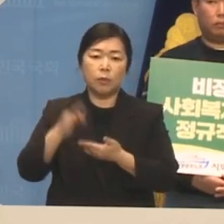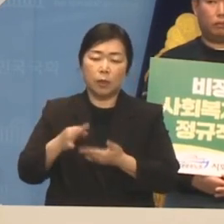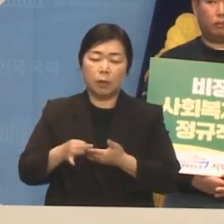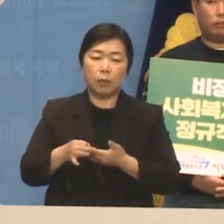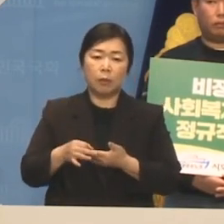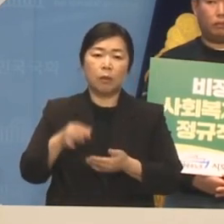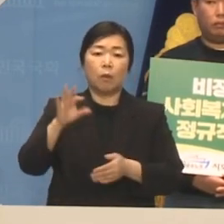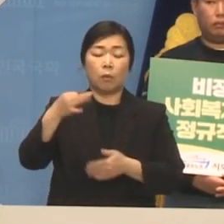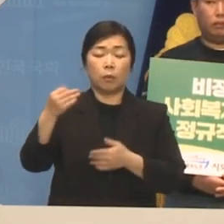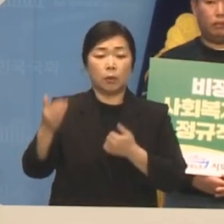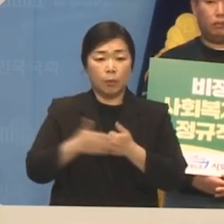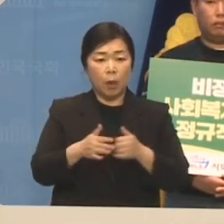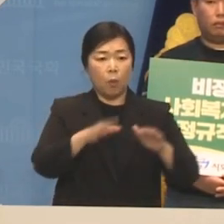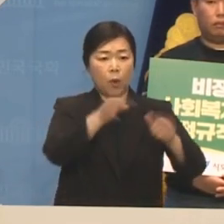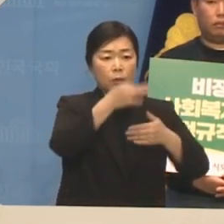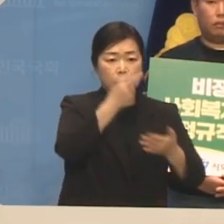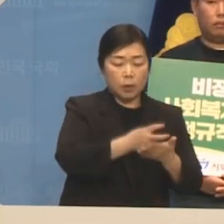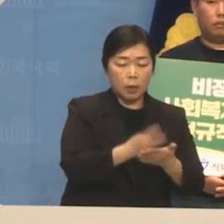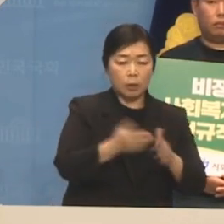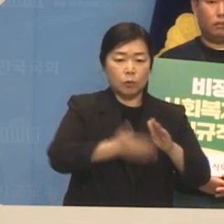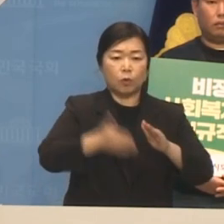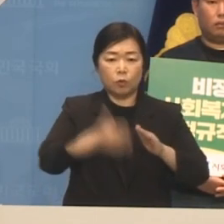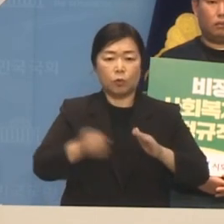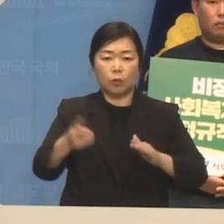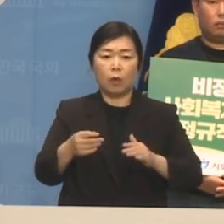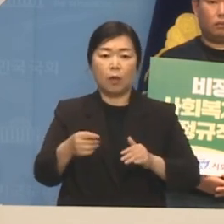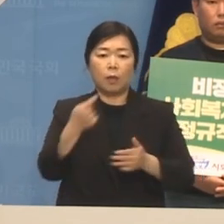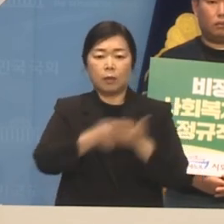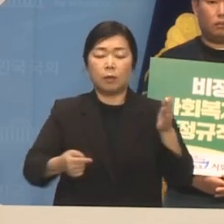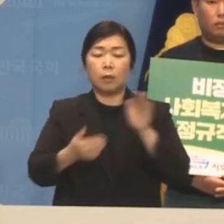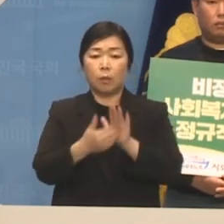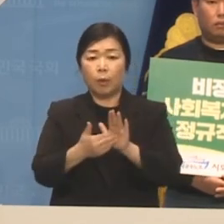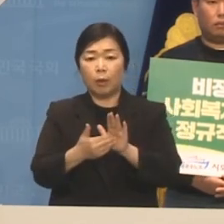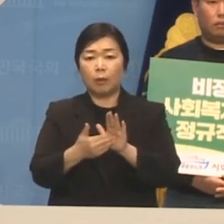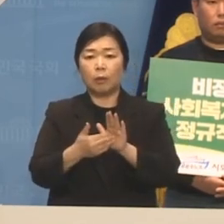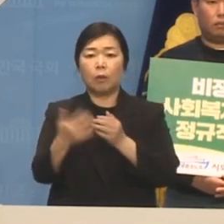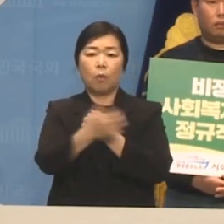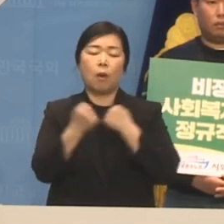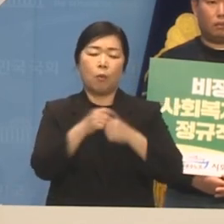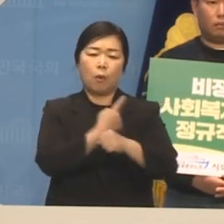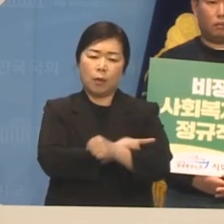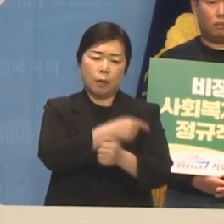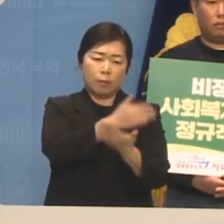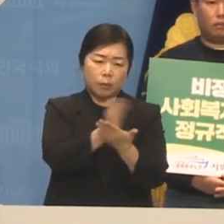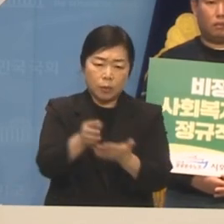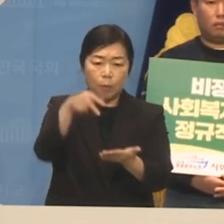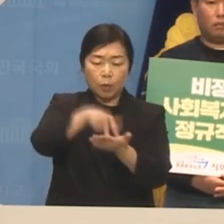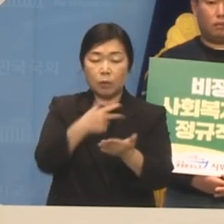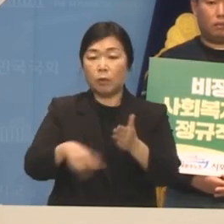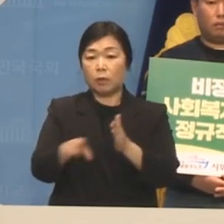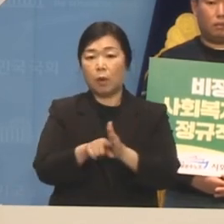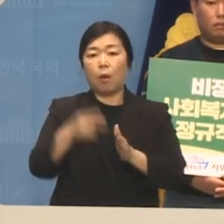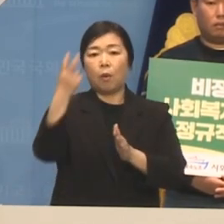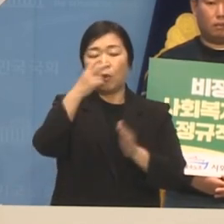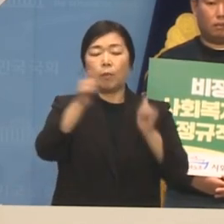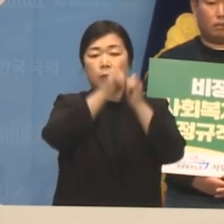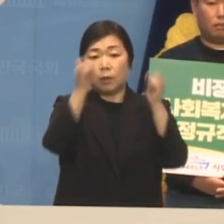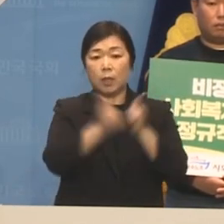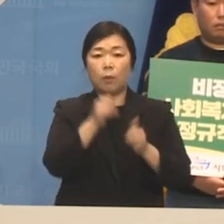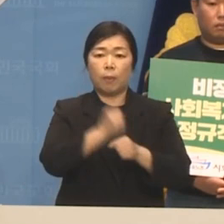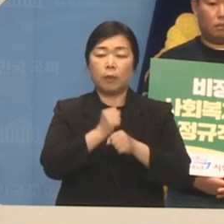월급제, 정규직화, 산재해방, 건강할 권리 등등의 보장을 위한 돌봄 사회를 구현해야 할